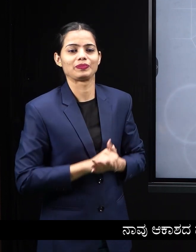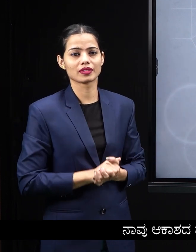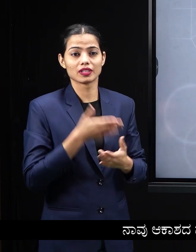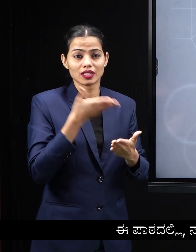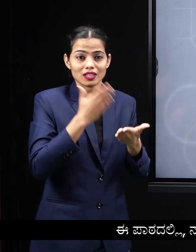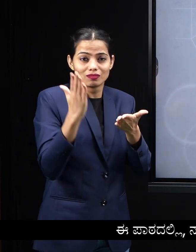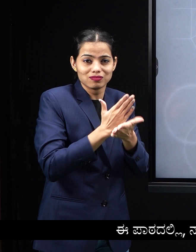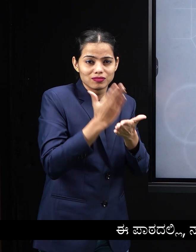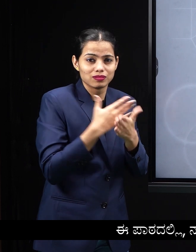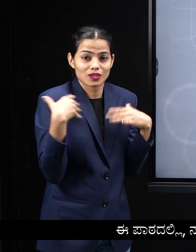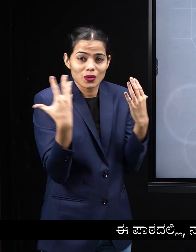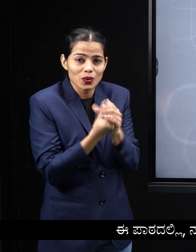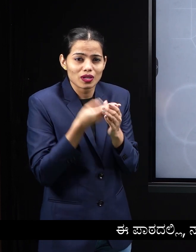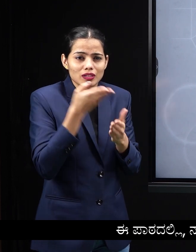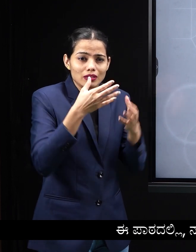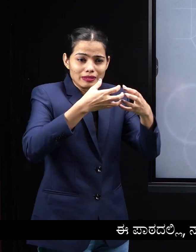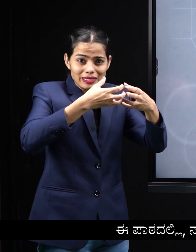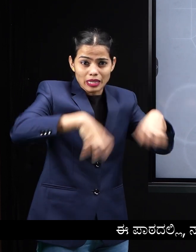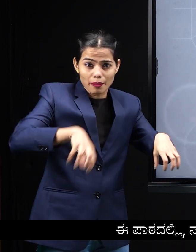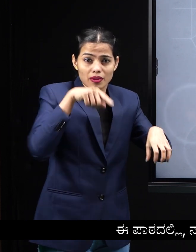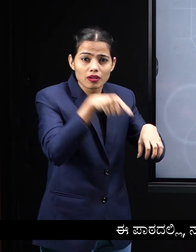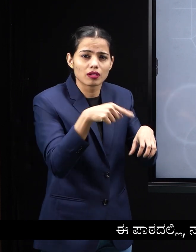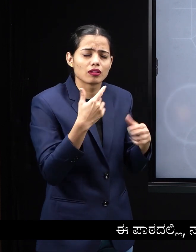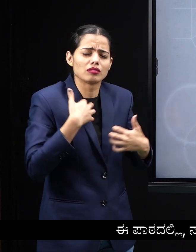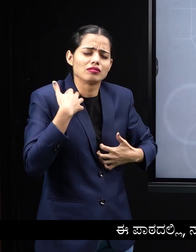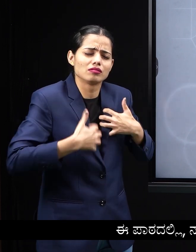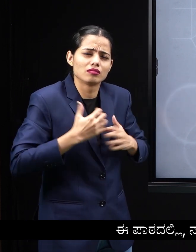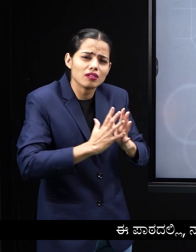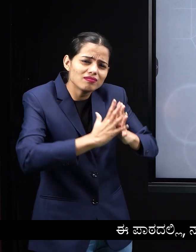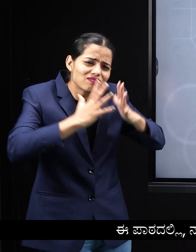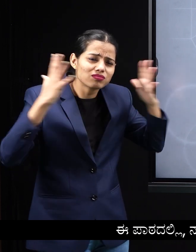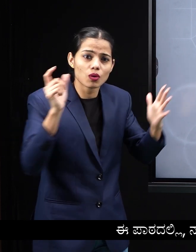ಈ ಪಾಠದಲ್ಲಿ ನಾವು ವಲಯಗಳ ಆಕರ್ಷಕ ಜಗತ್ತಿನಲ್ಲಿ ಪರಿಶೀಲಿಸುತ್ತೇವೆ.